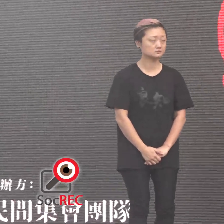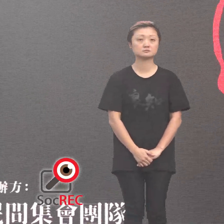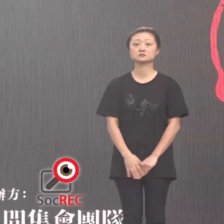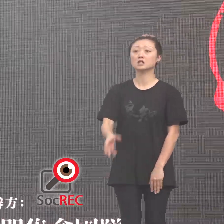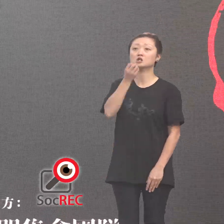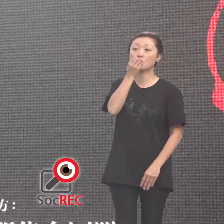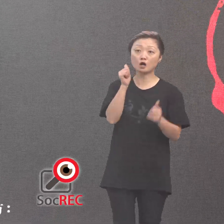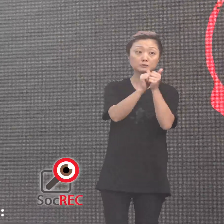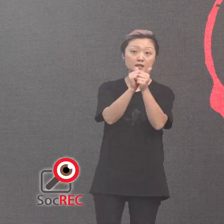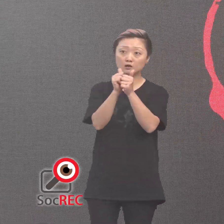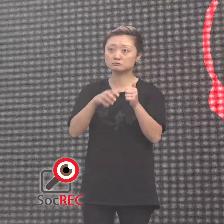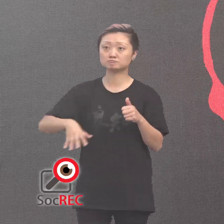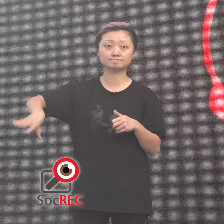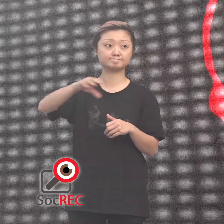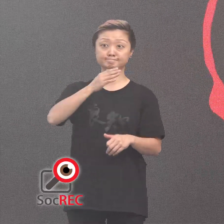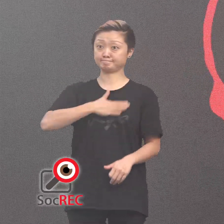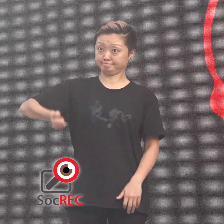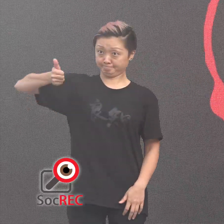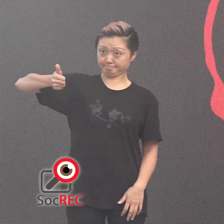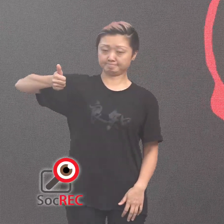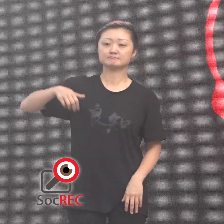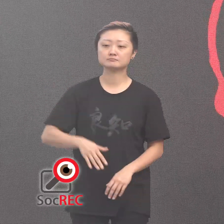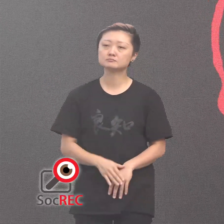香港的各位朋友，大家好，